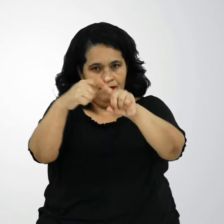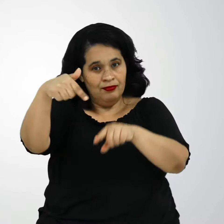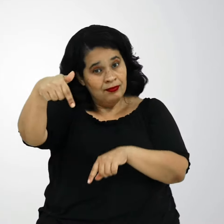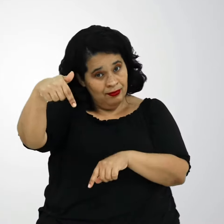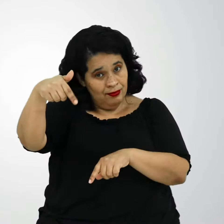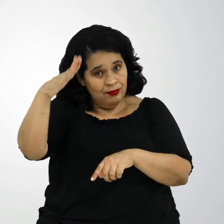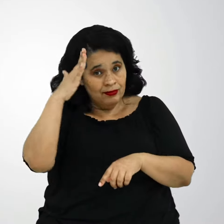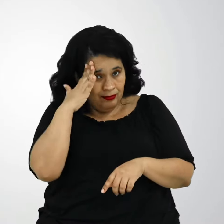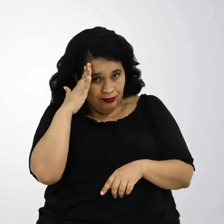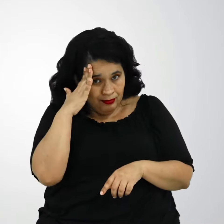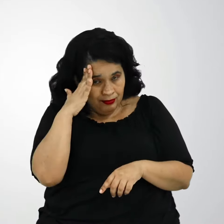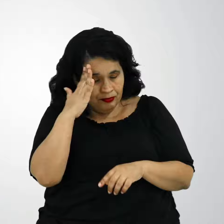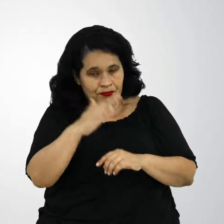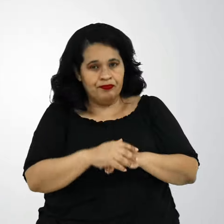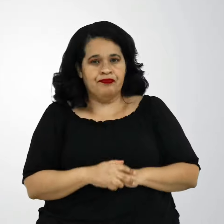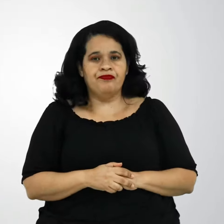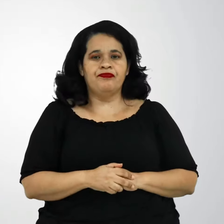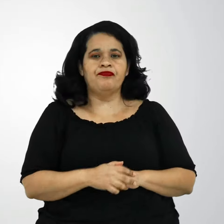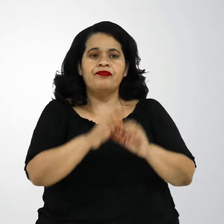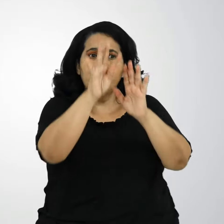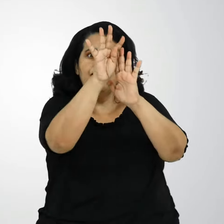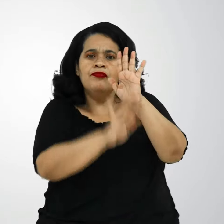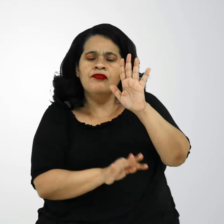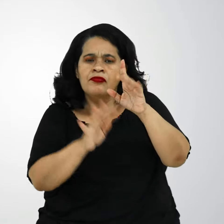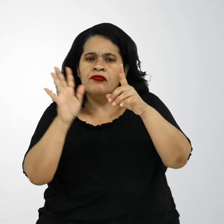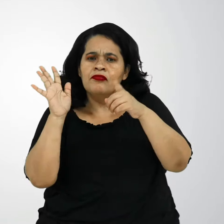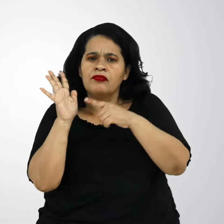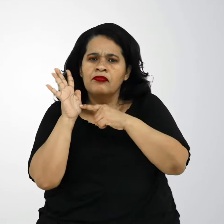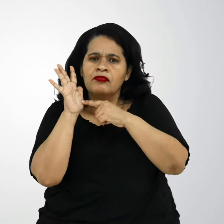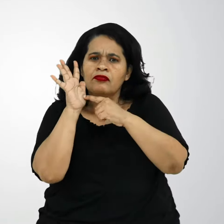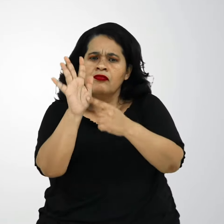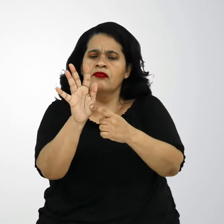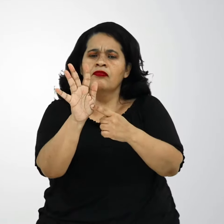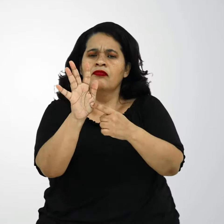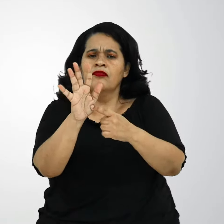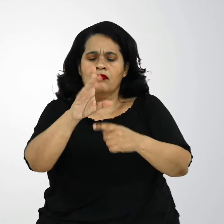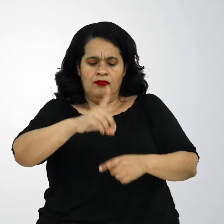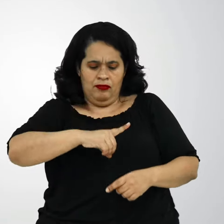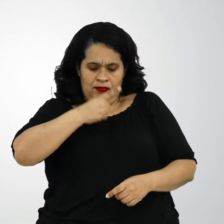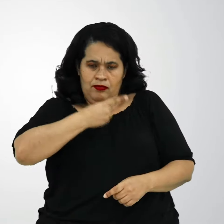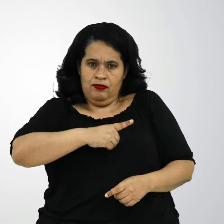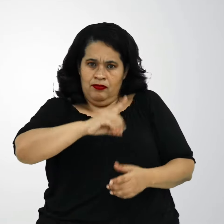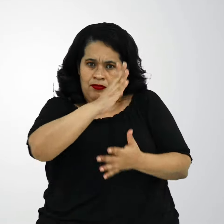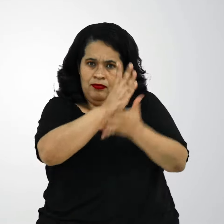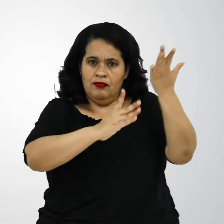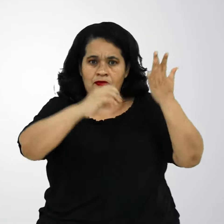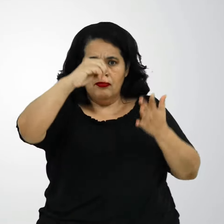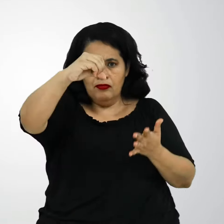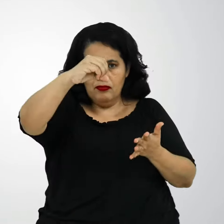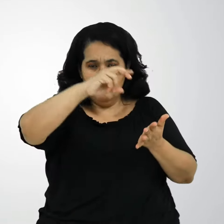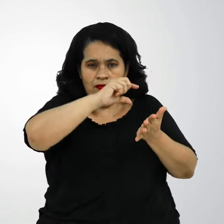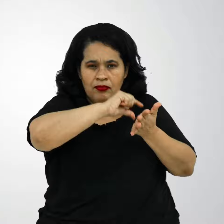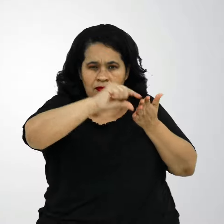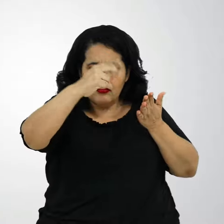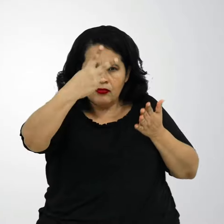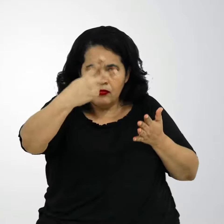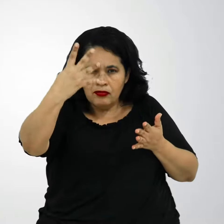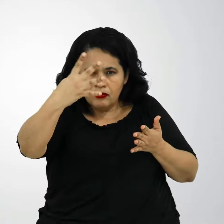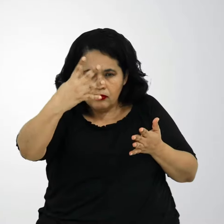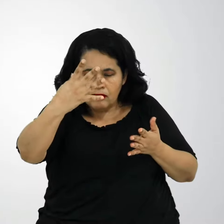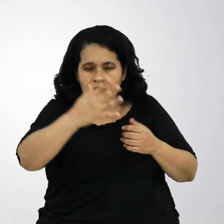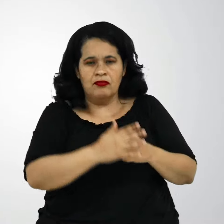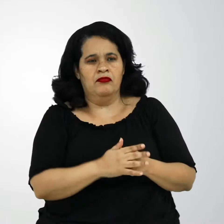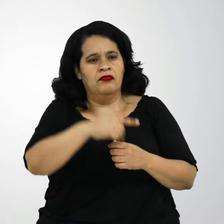de Daniel 9 e 24, ele é importante ler para entender o seguinte: 70 semanas